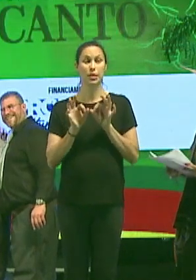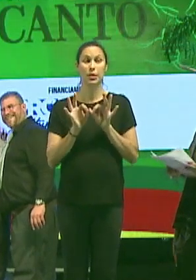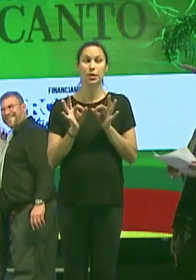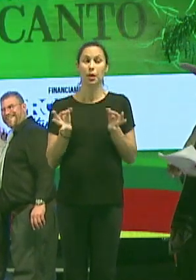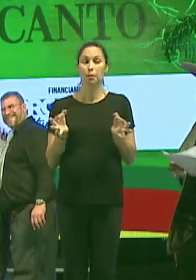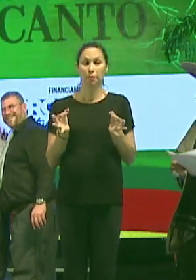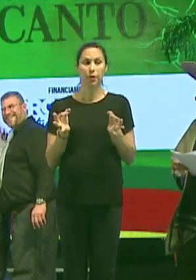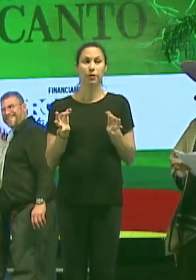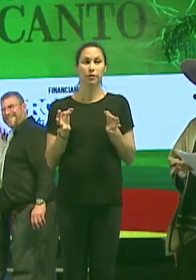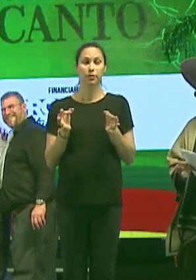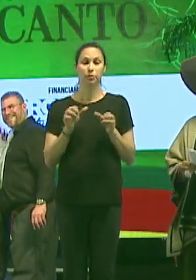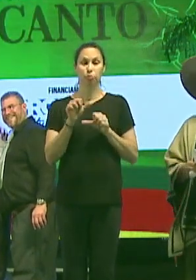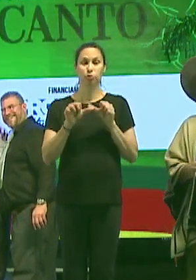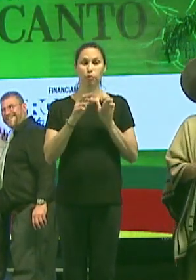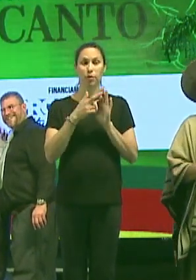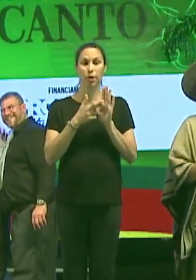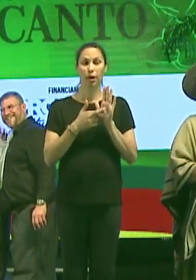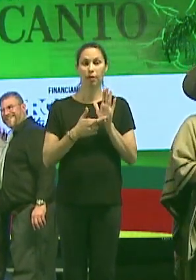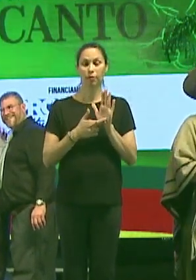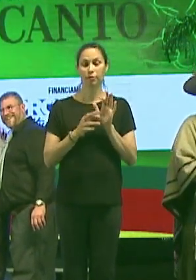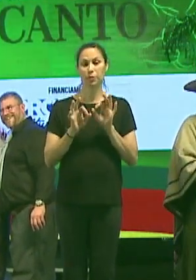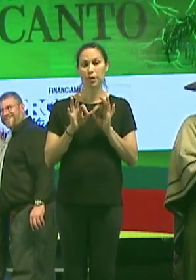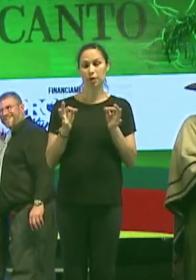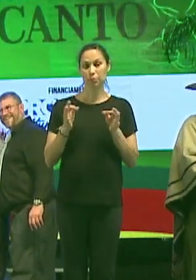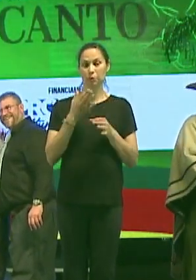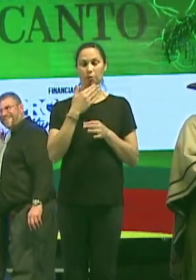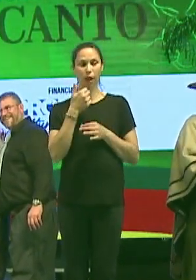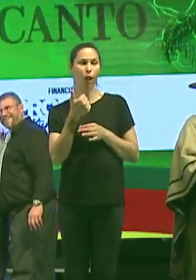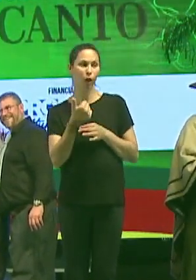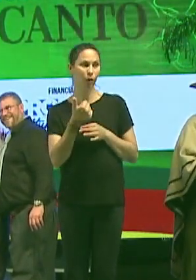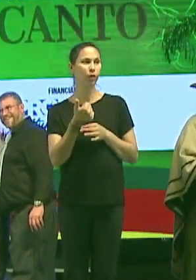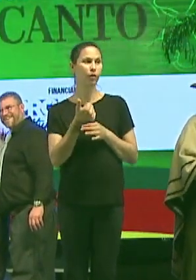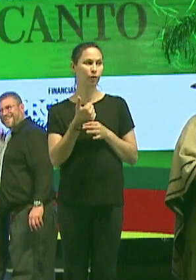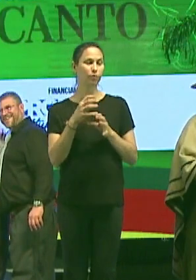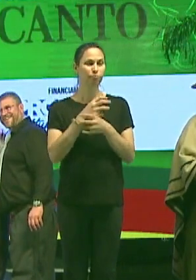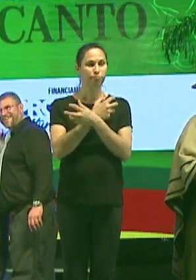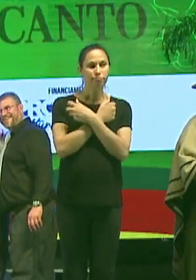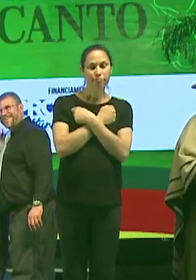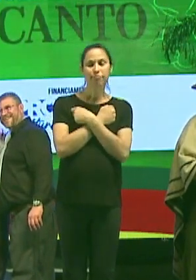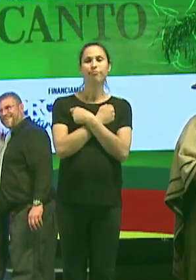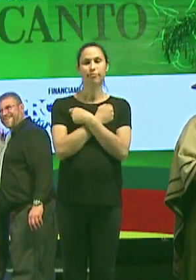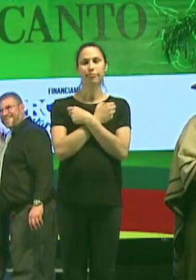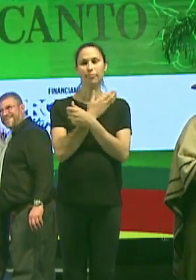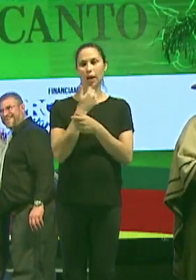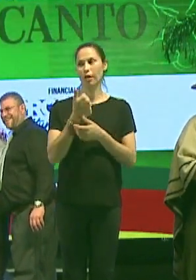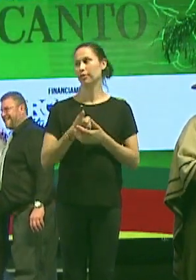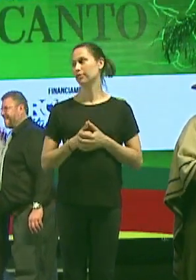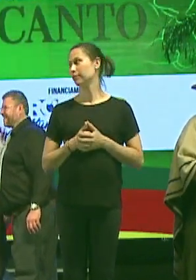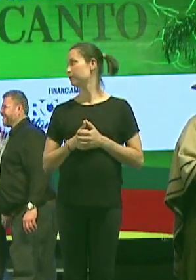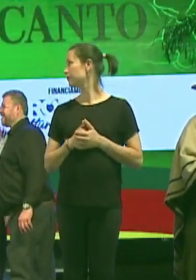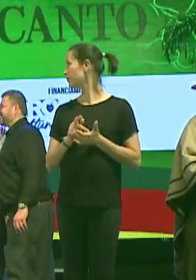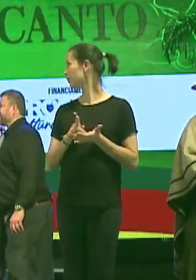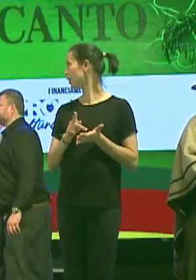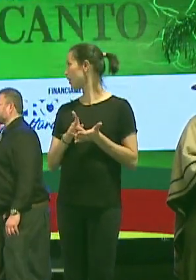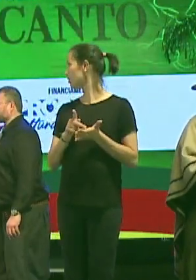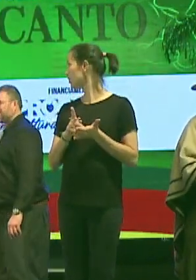e mais amável, assim, né? Com mais acolhimento, não é mesmo, Ana?